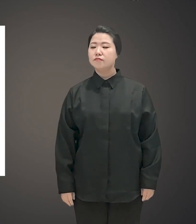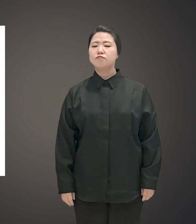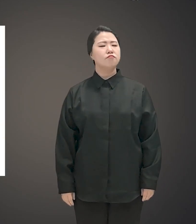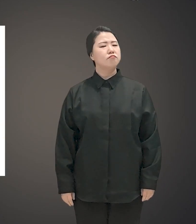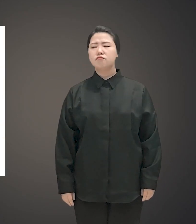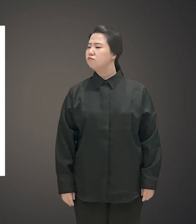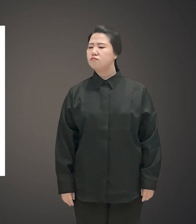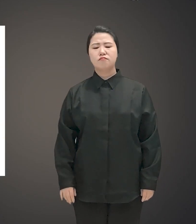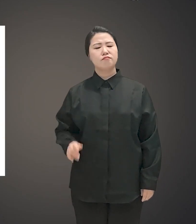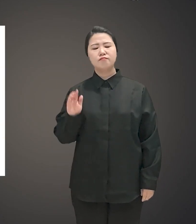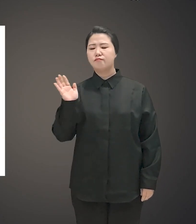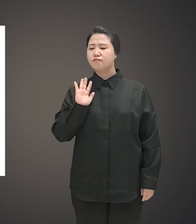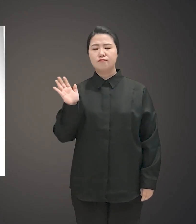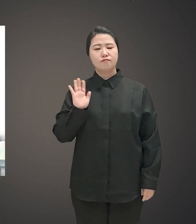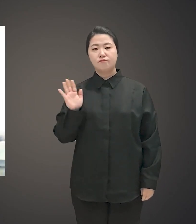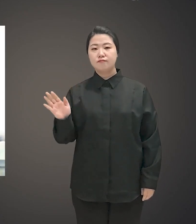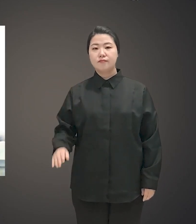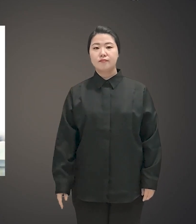아니요.